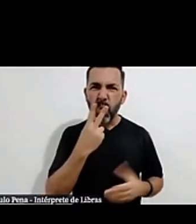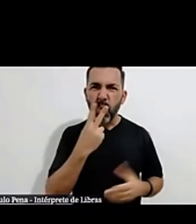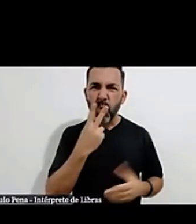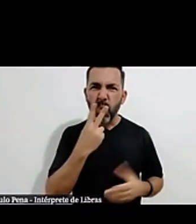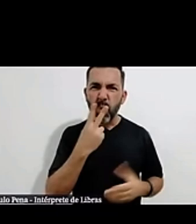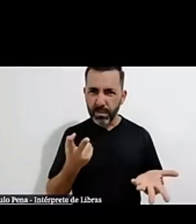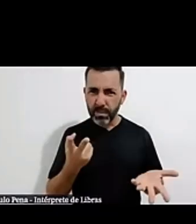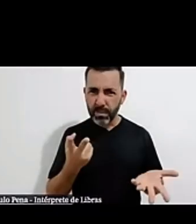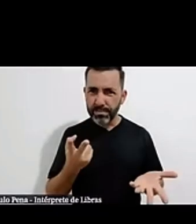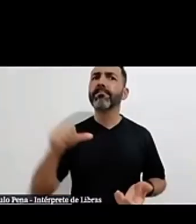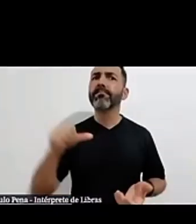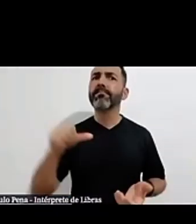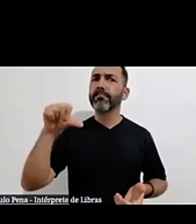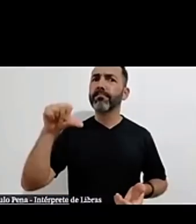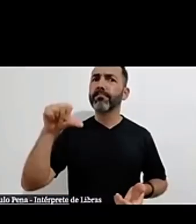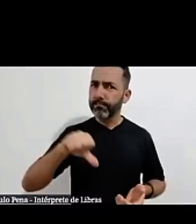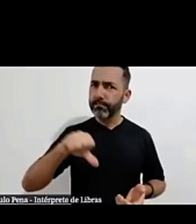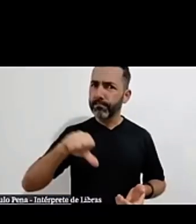desenvolver, né,